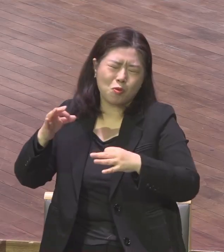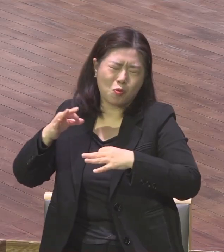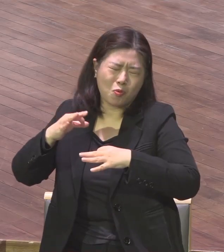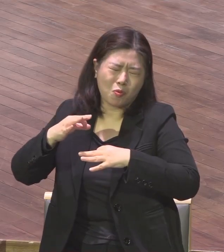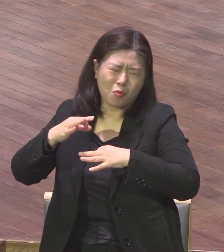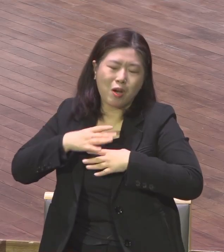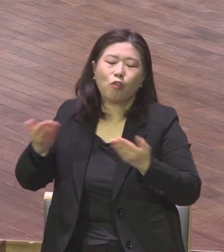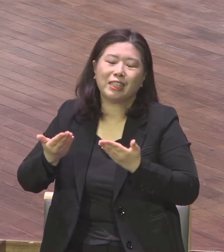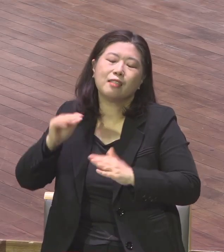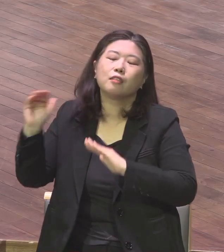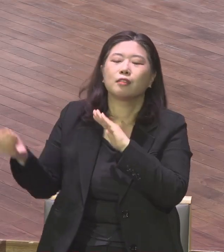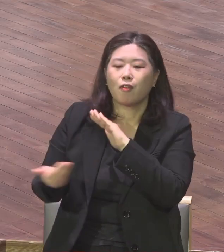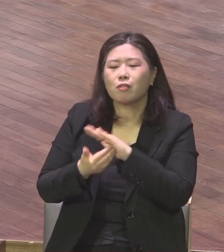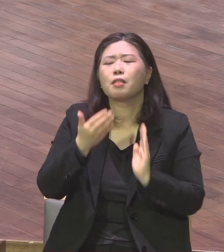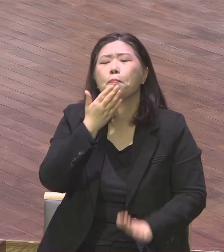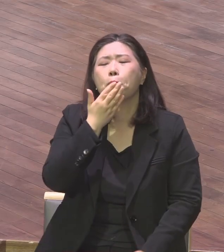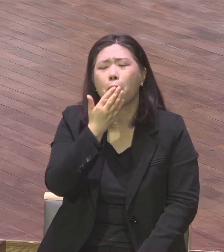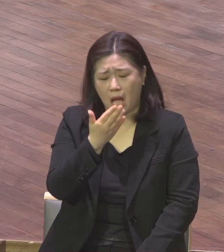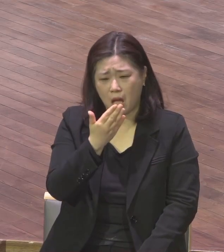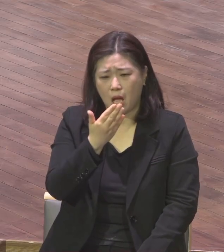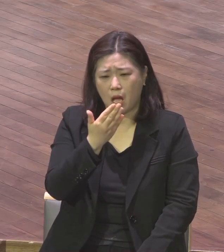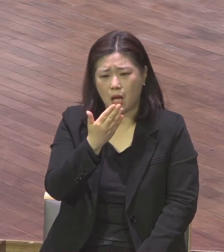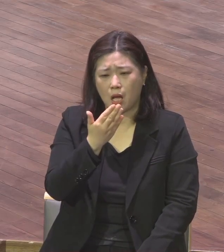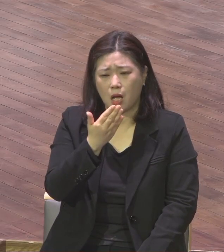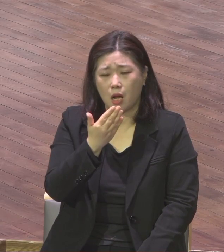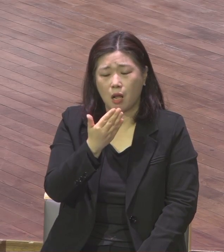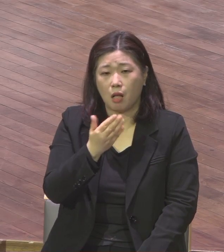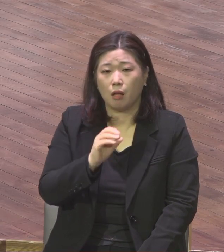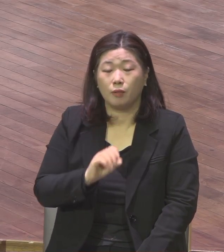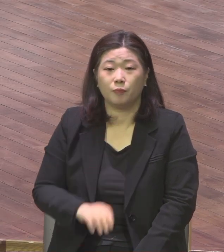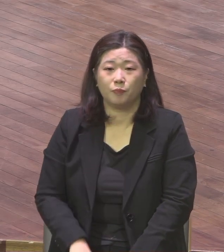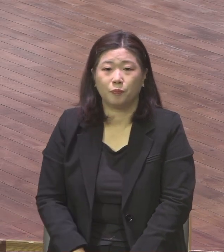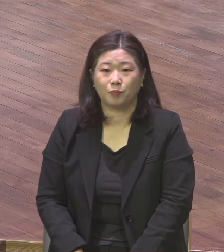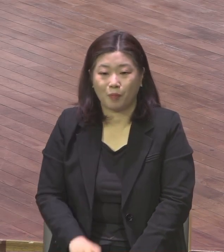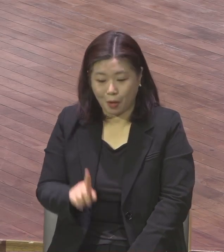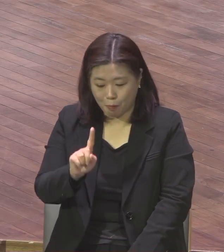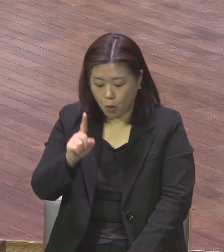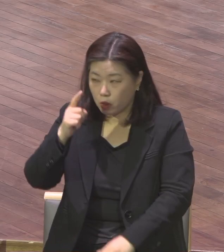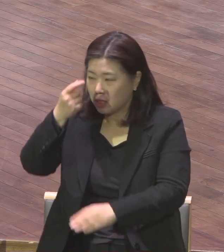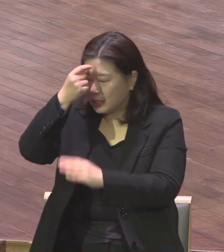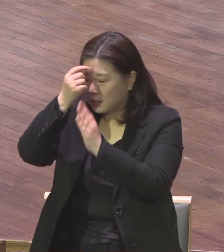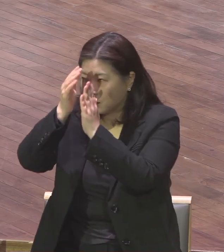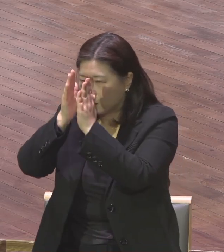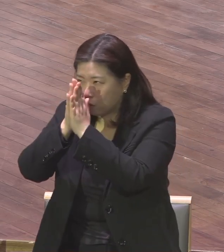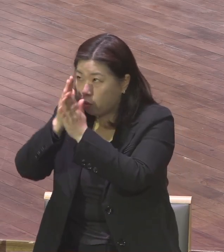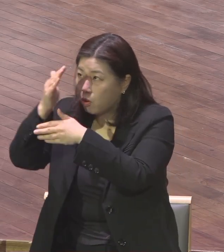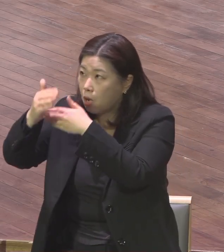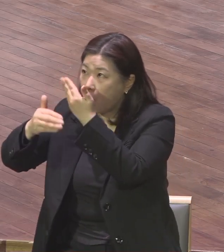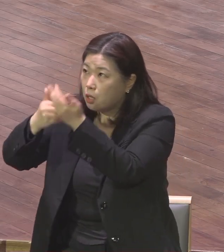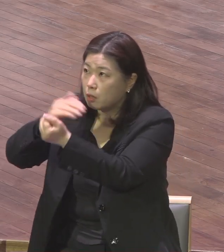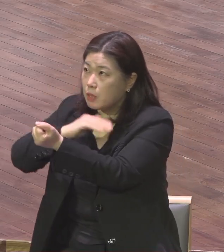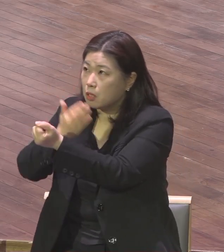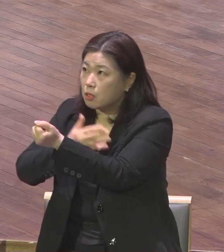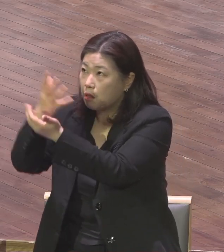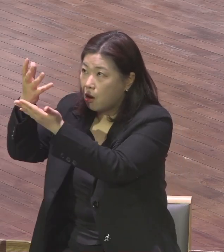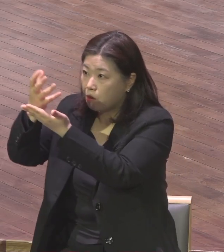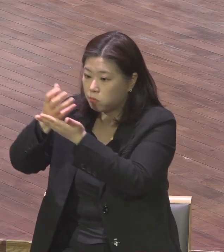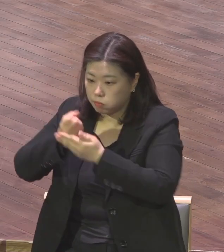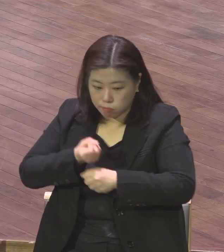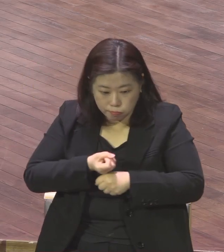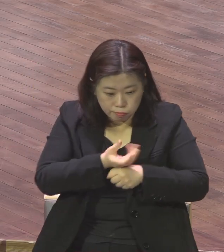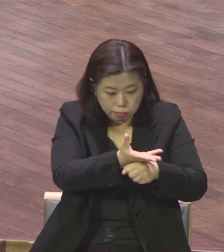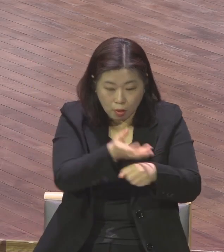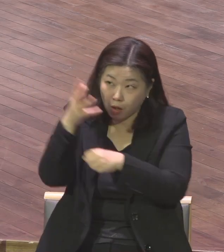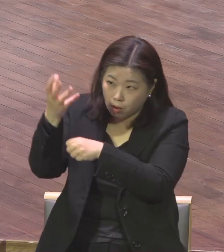멋진 말이지요. 기도하는 사람은 하나님의 권능을 체험하게 되어 있어요. 하나님께서 이루시는 일의 정인으로 서게